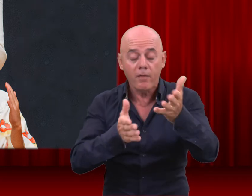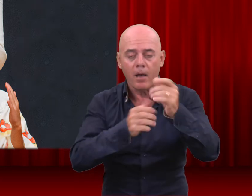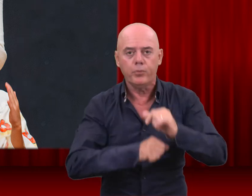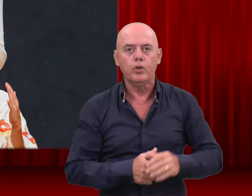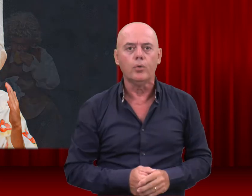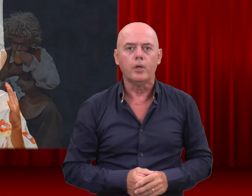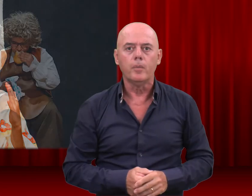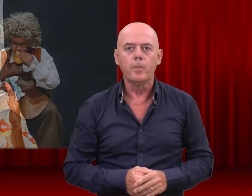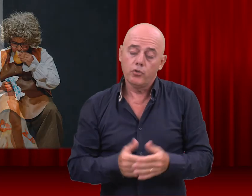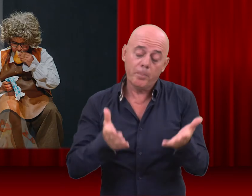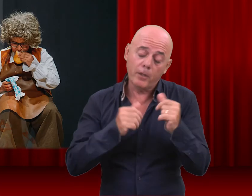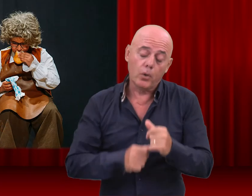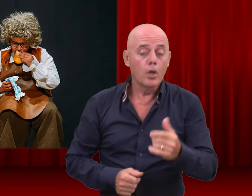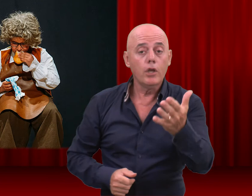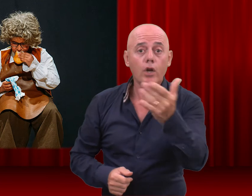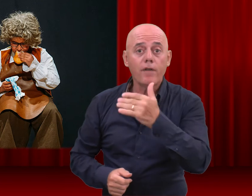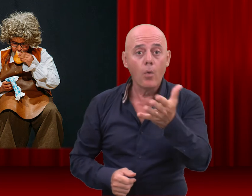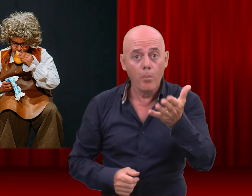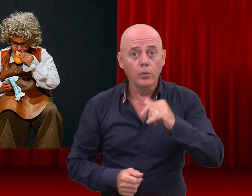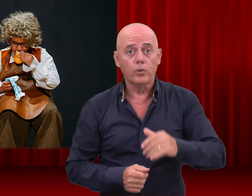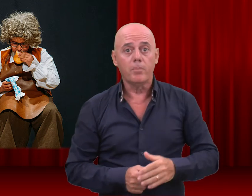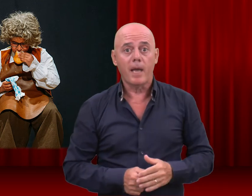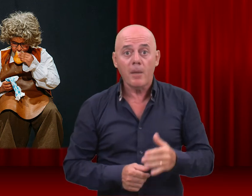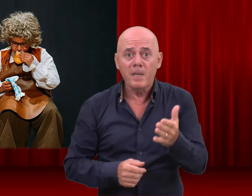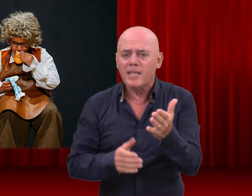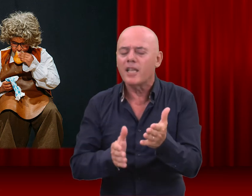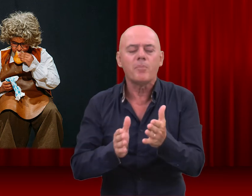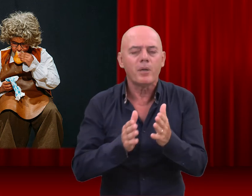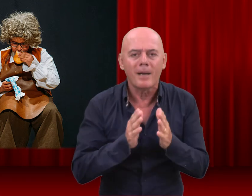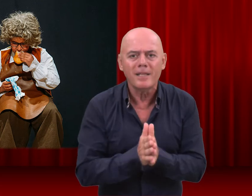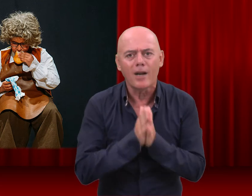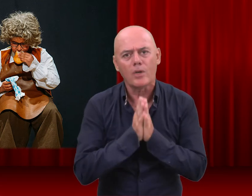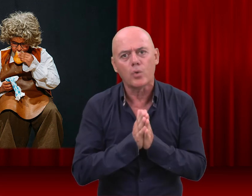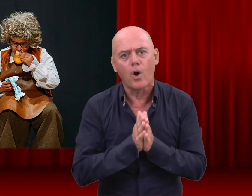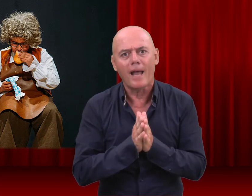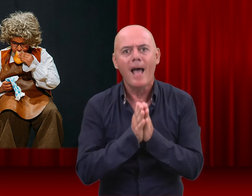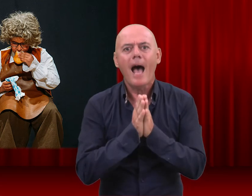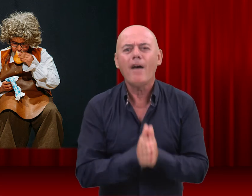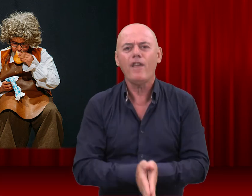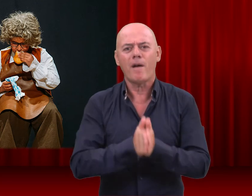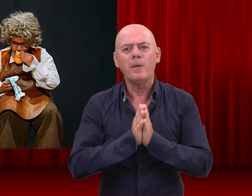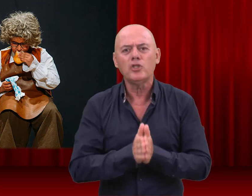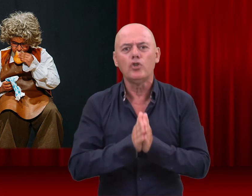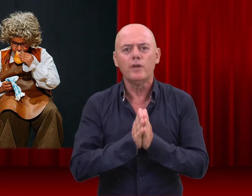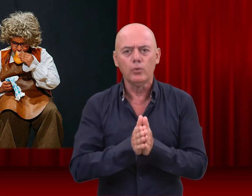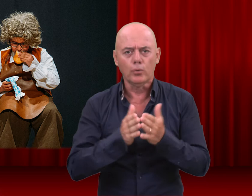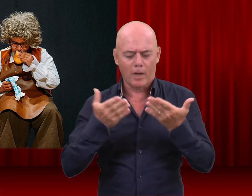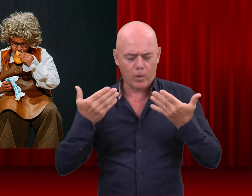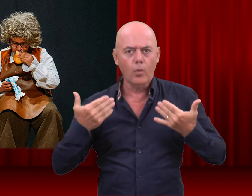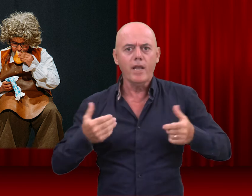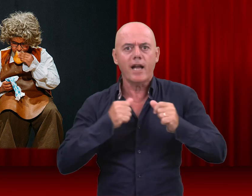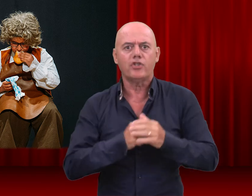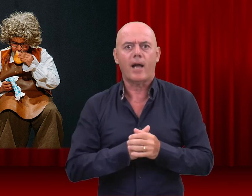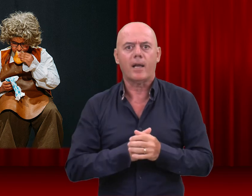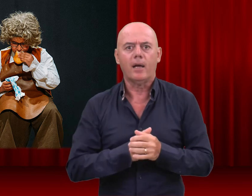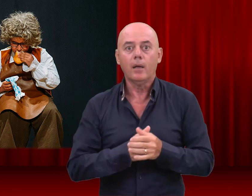chi ne sapeva più di lui. Geppetto gli voleva un mondo di bene e pensate che per mandarlo a scuola aveva persino venduto la